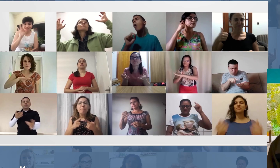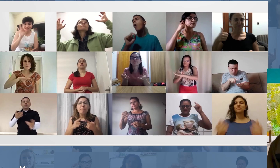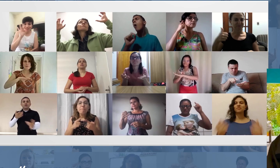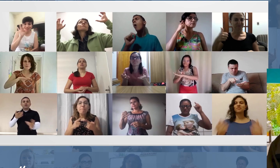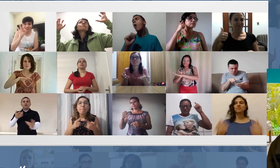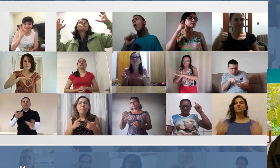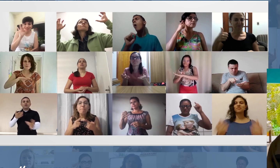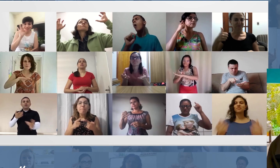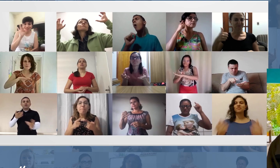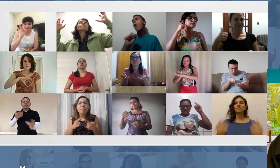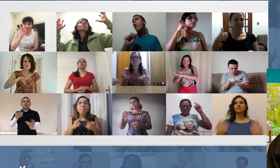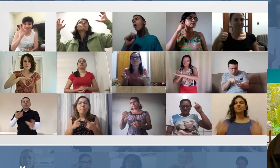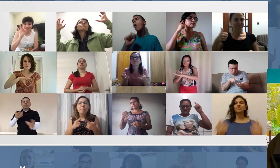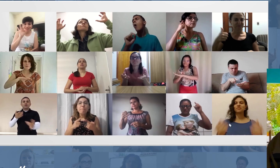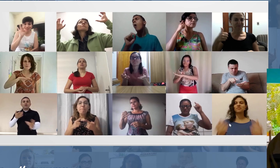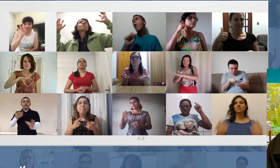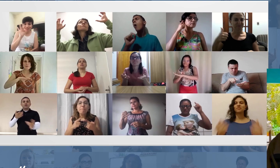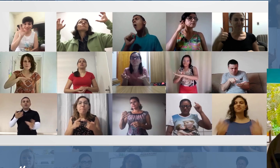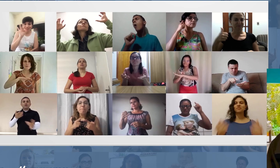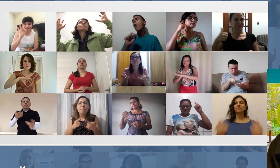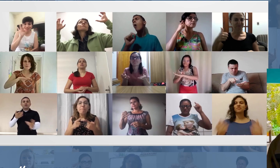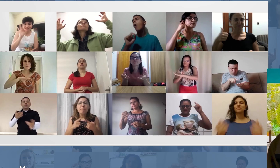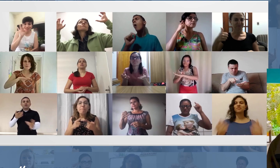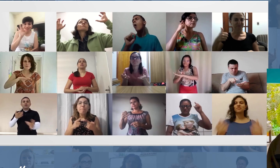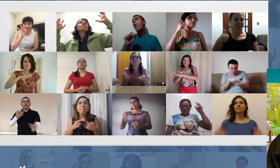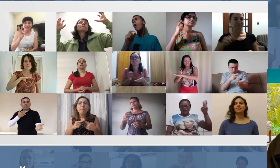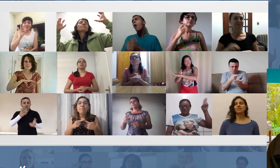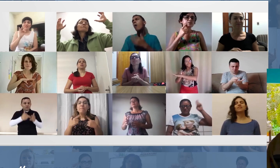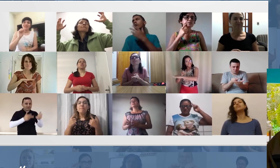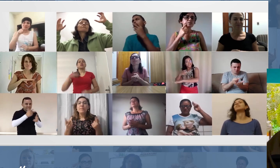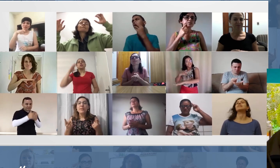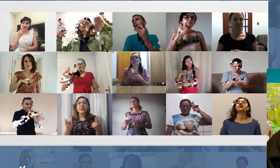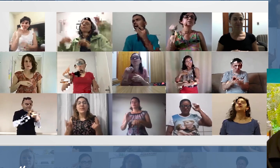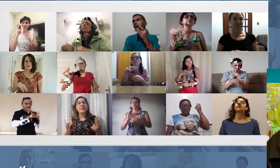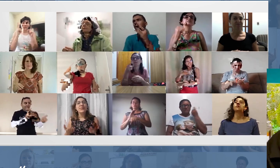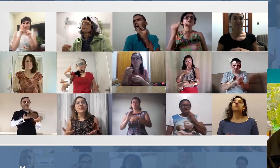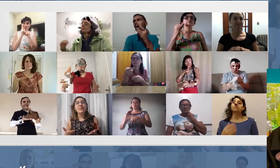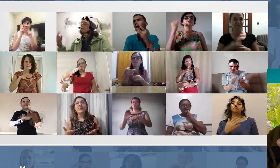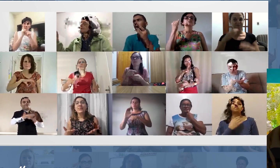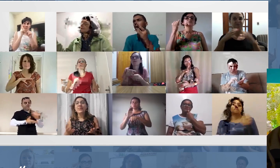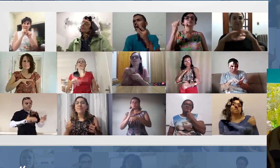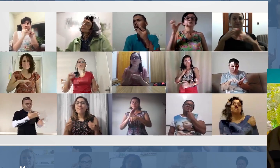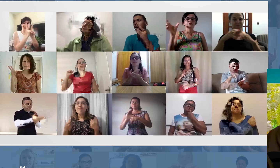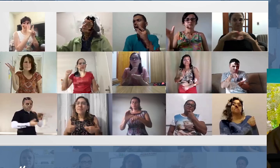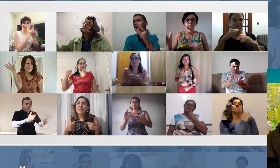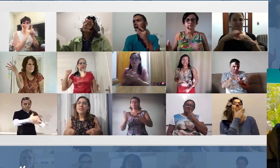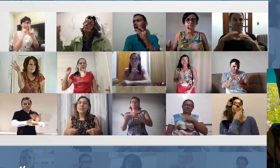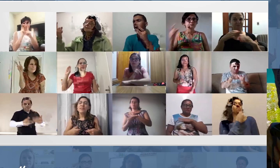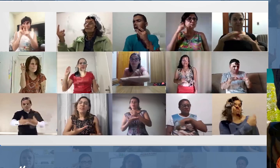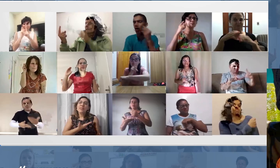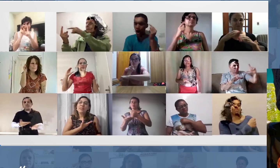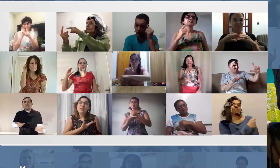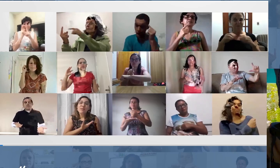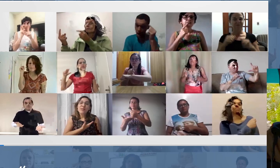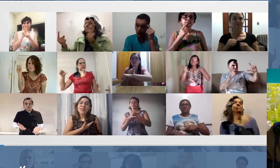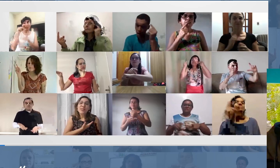pessoas surdas se comunicando e eu falei para a Raquel assim, se essas pessoas conseguem aprender a